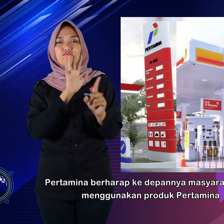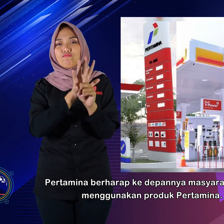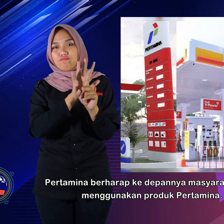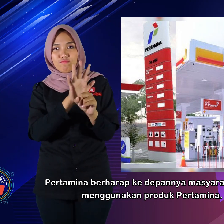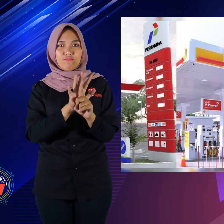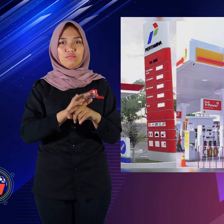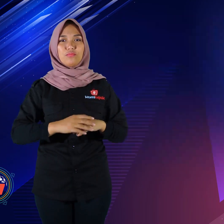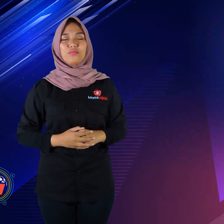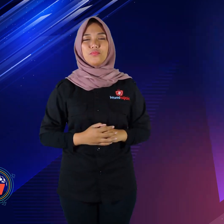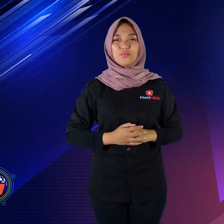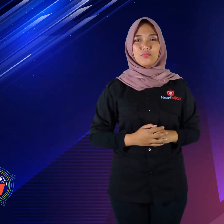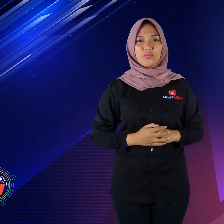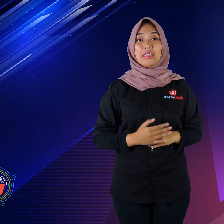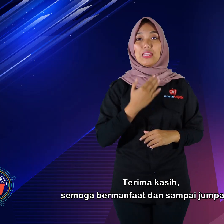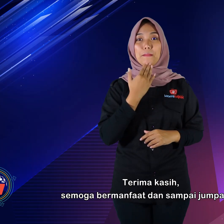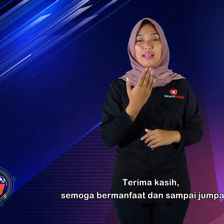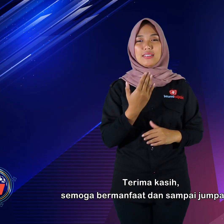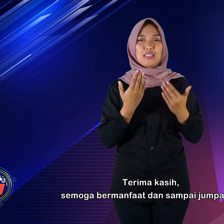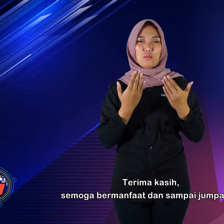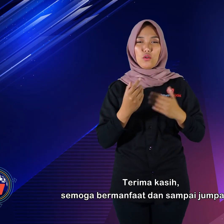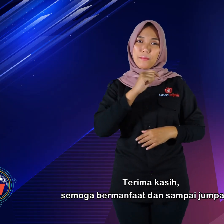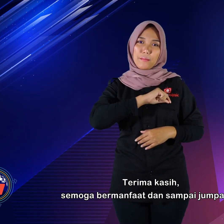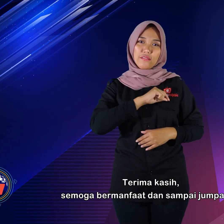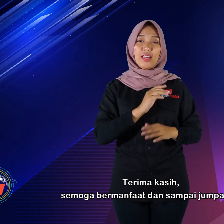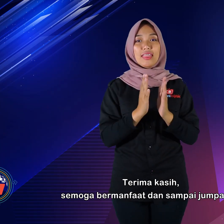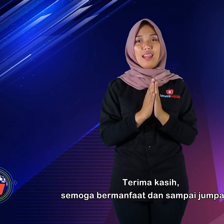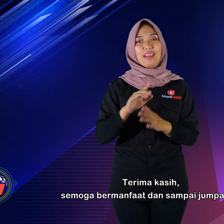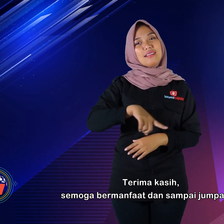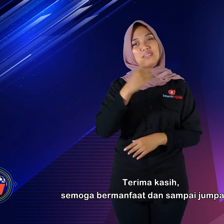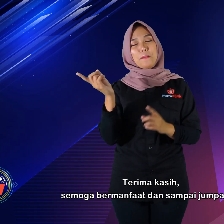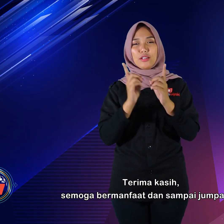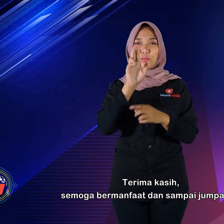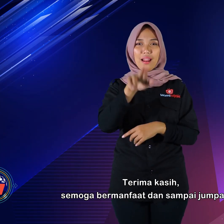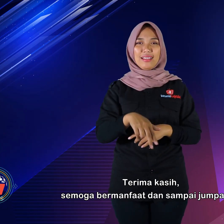Terima kasih, semoga bermanfaat dan sampai jumpa lagi.